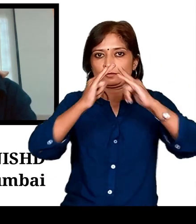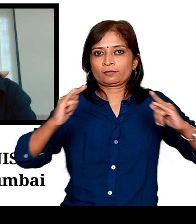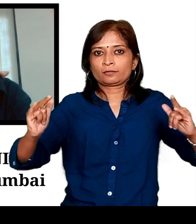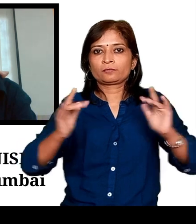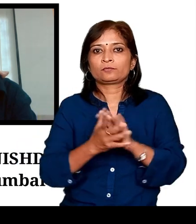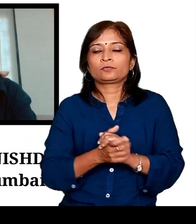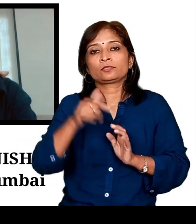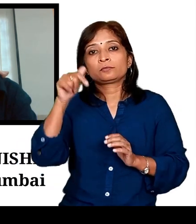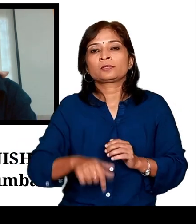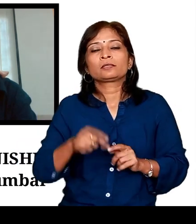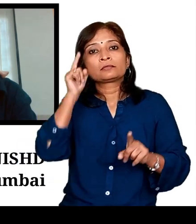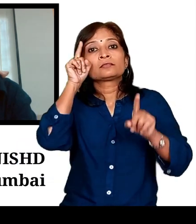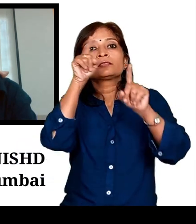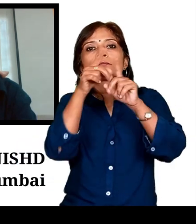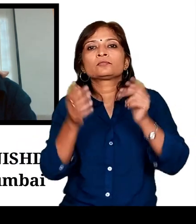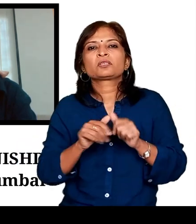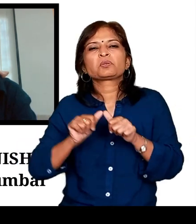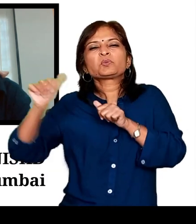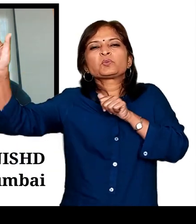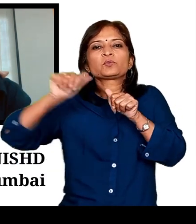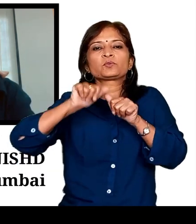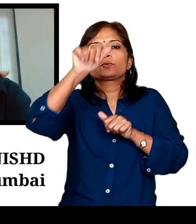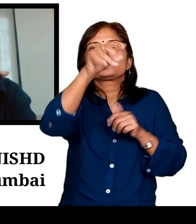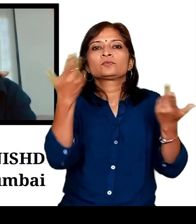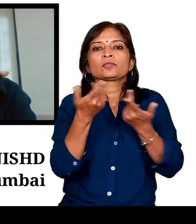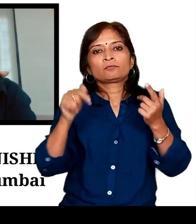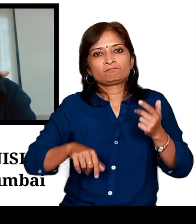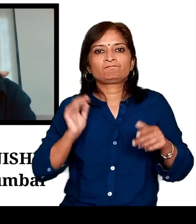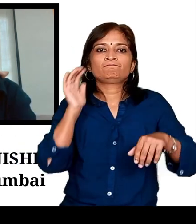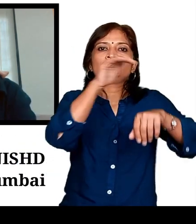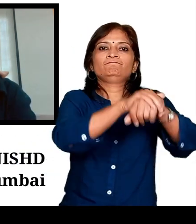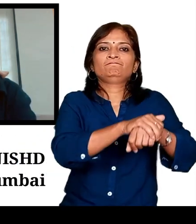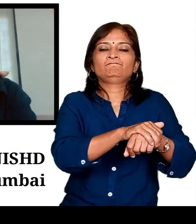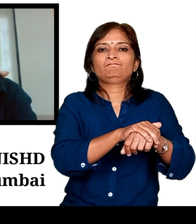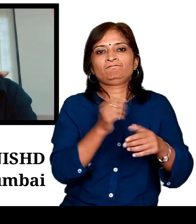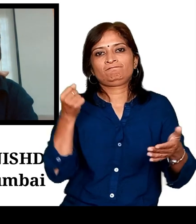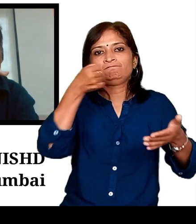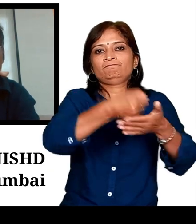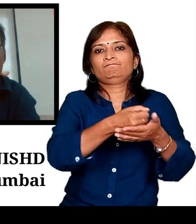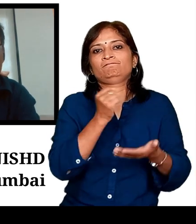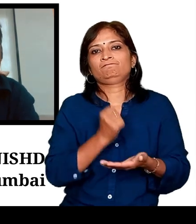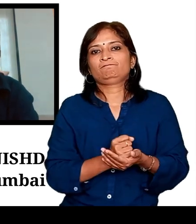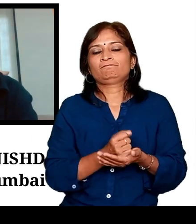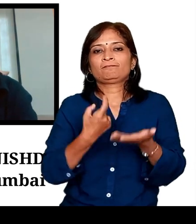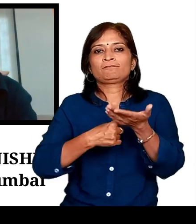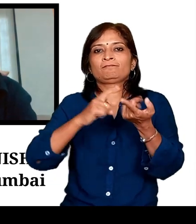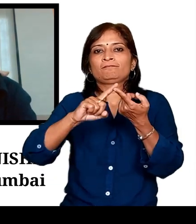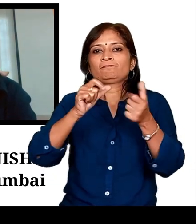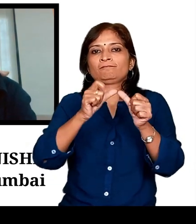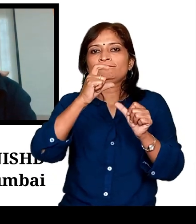रिच टू अनरिच, ये एक एक विजन लेके हम चलते हैं। बहुत बढ़िया कहा आपने कि रिच टू